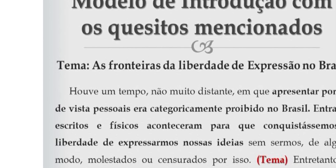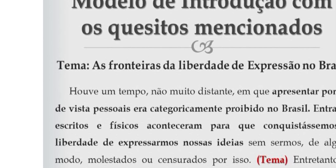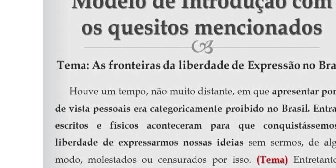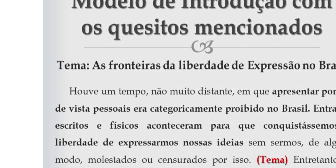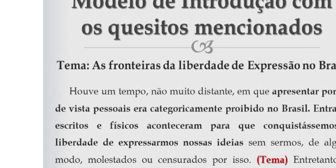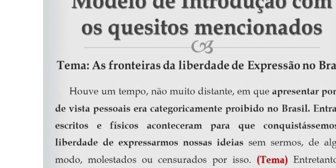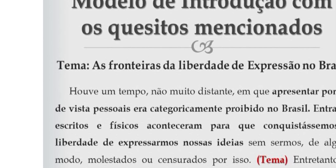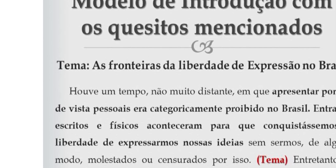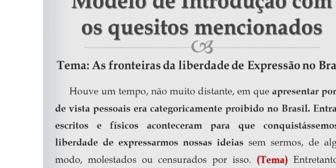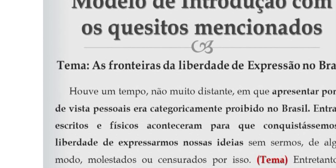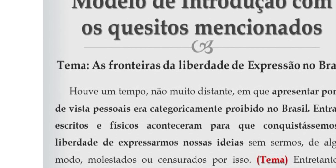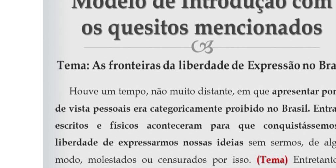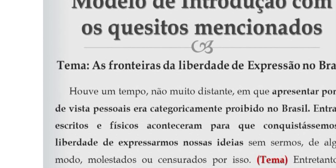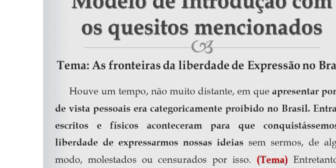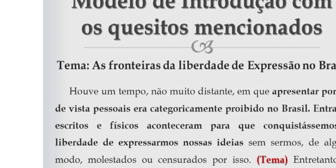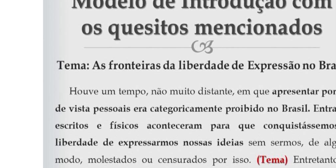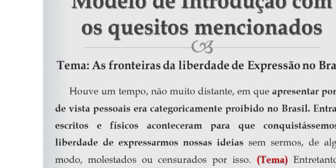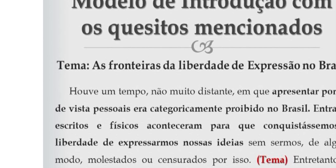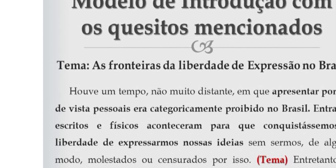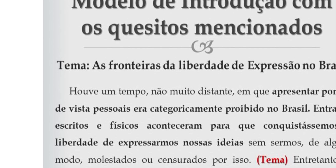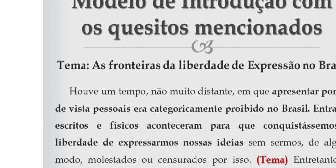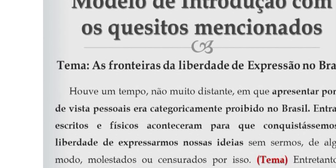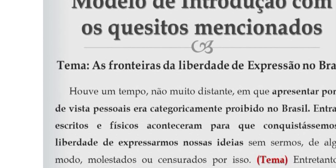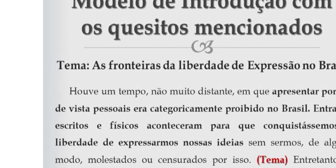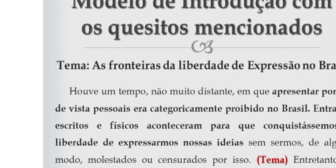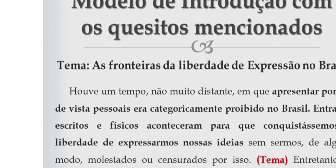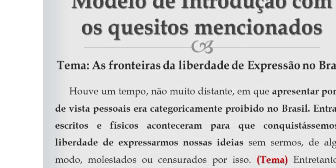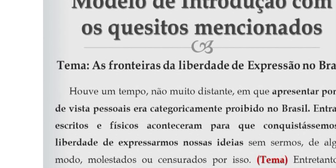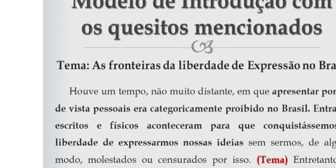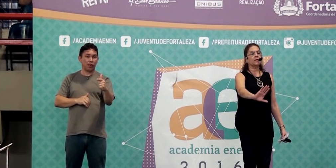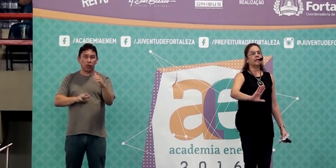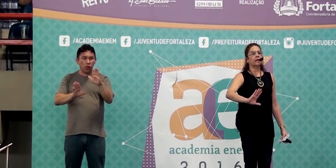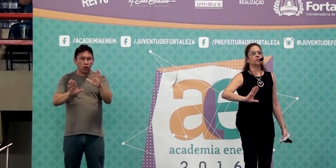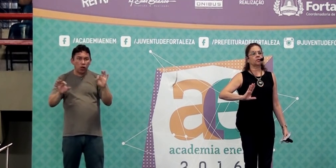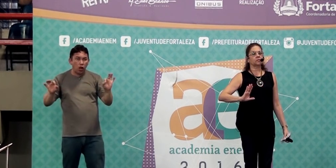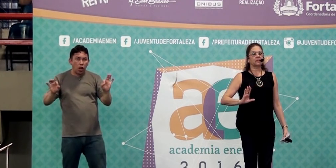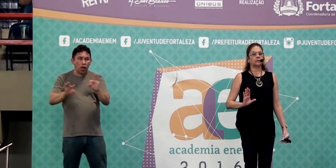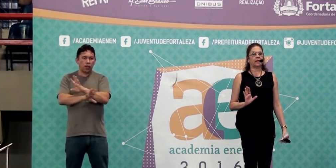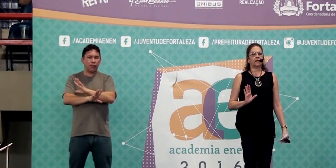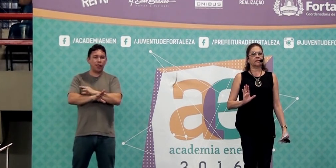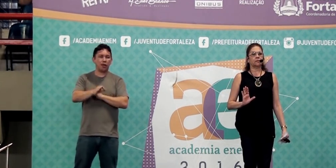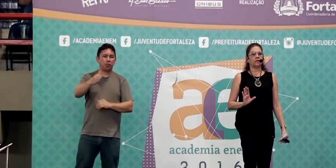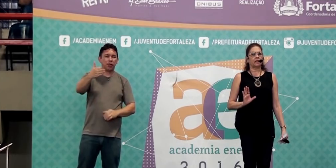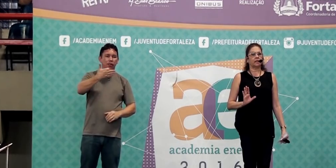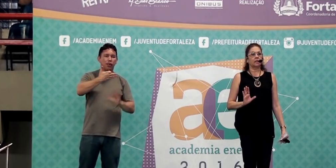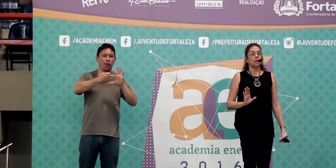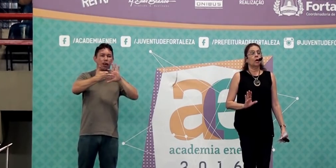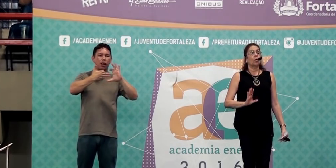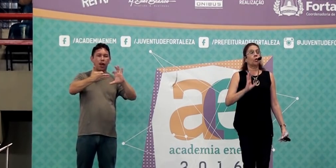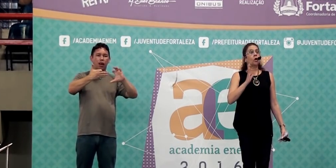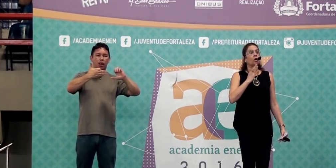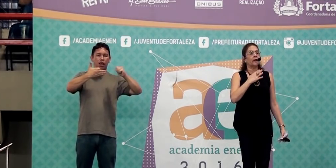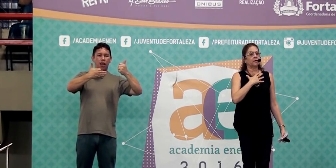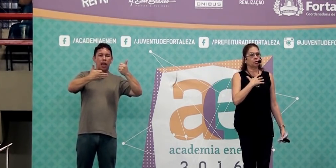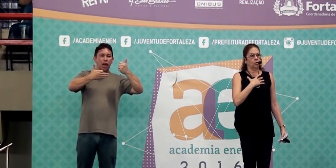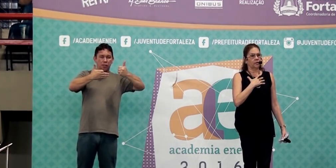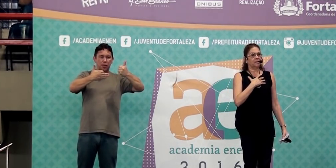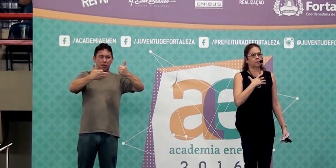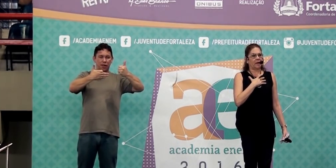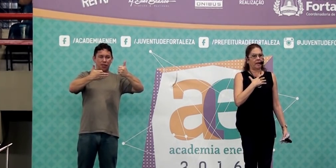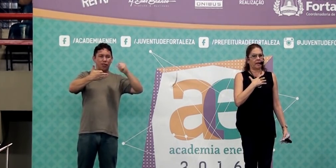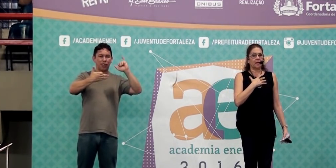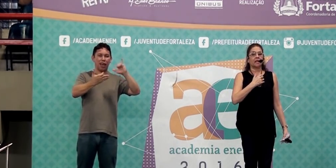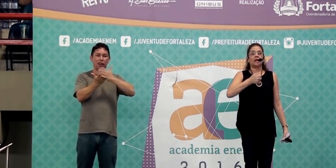país excessos e desrespeitos. Pessoal, ele termina aí a introdução da redação dele. O